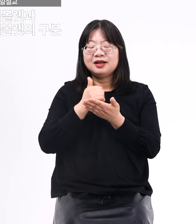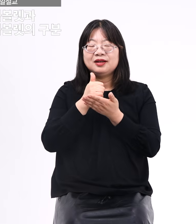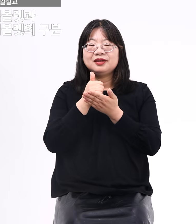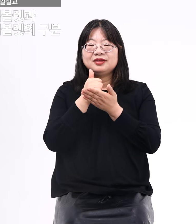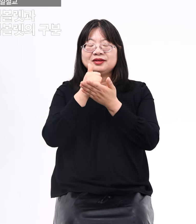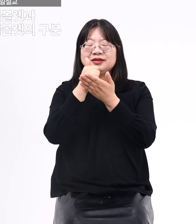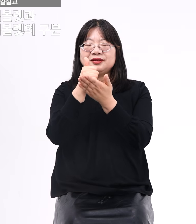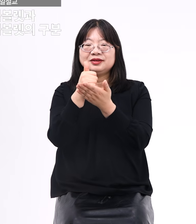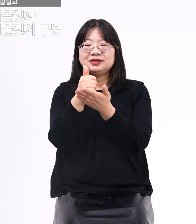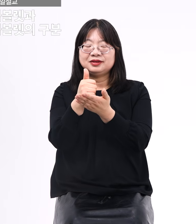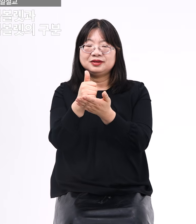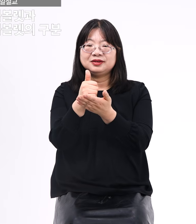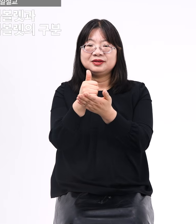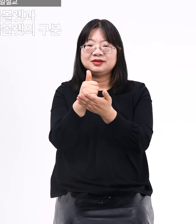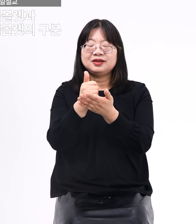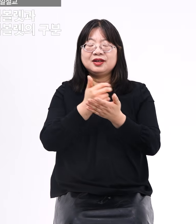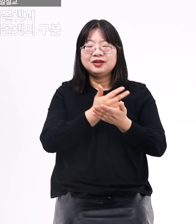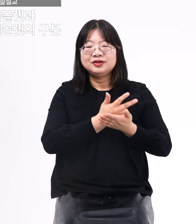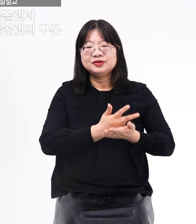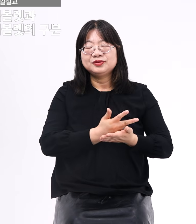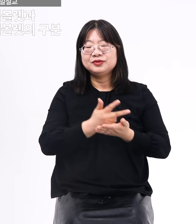거룩하신 하나님